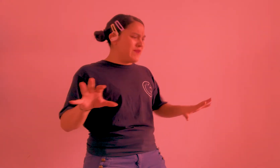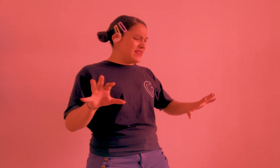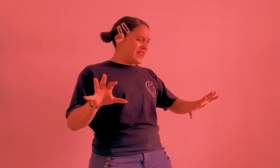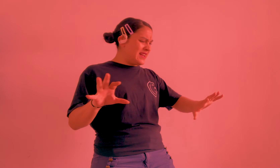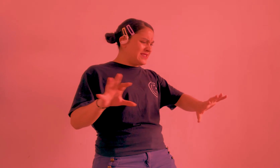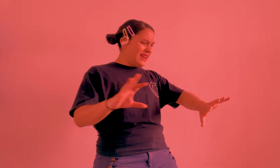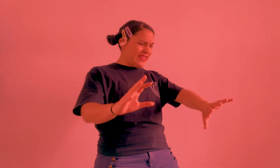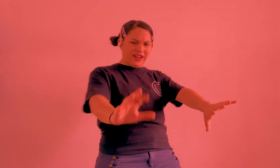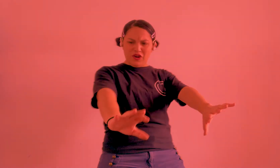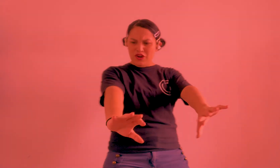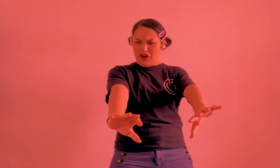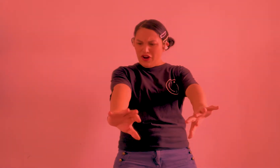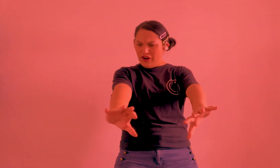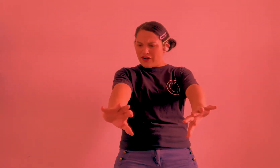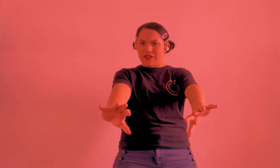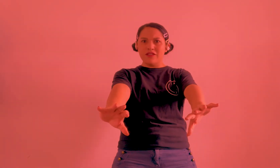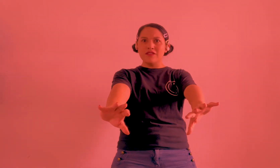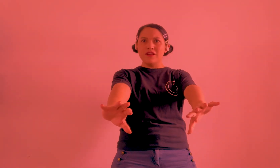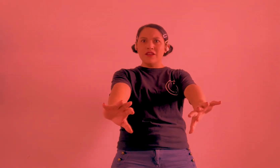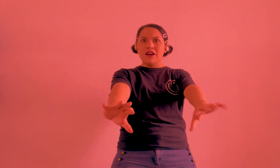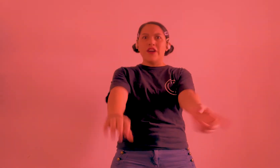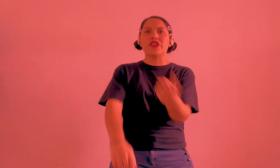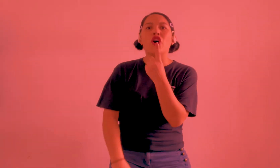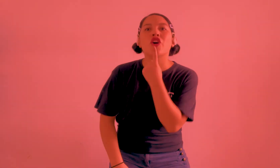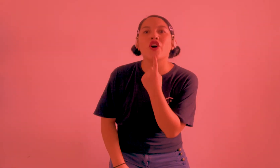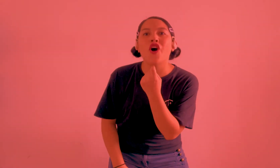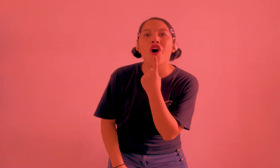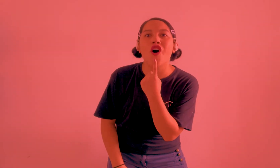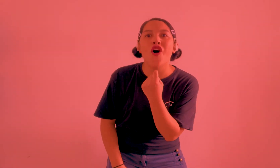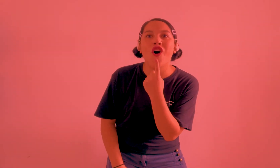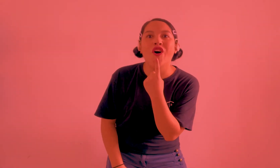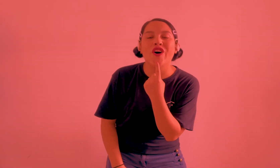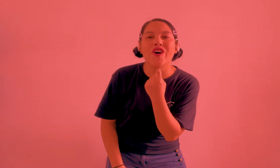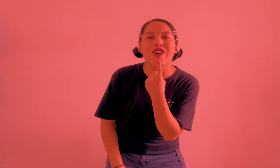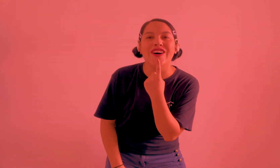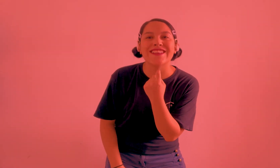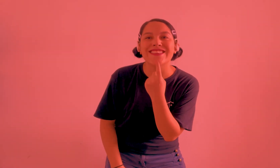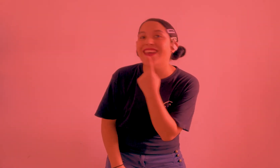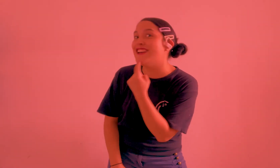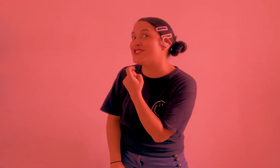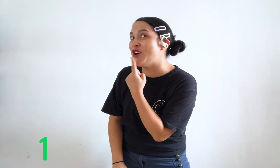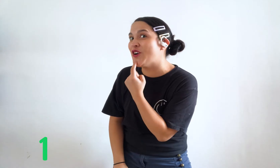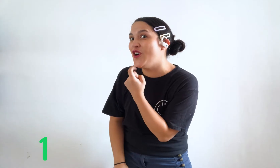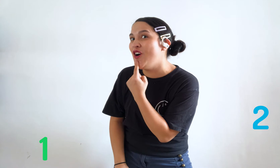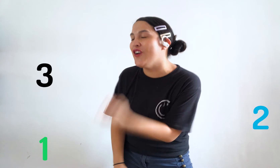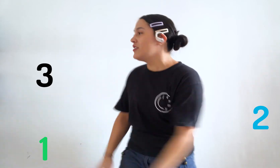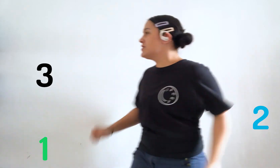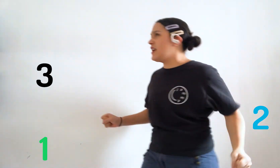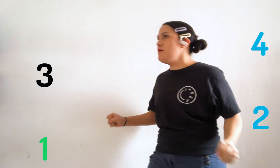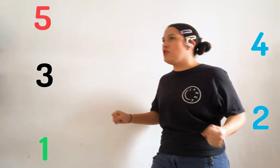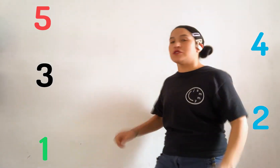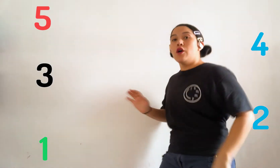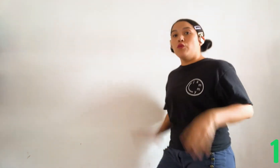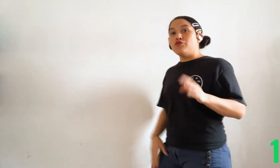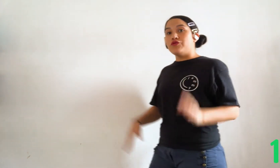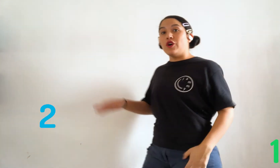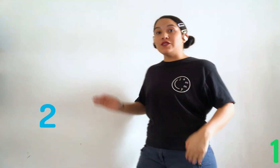Empieza a ser de color rojo. Así es, rojo. Seguimos.